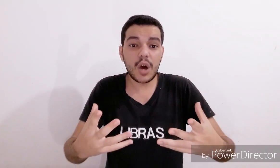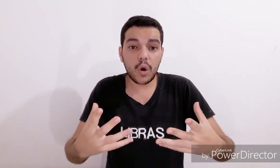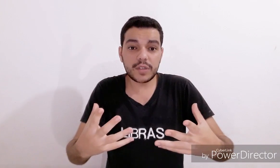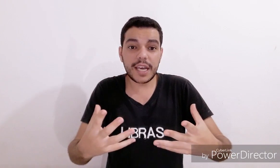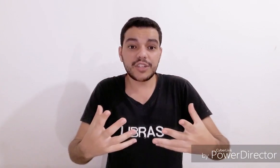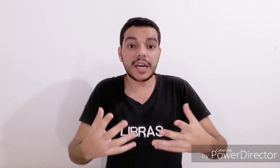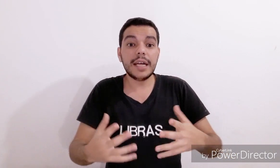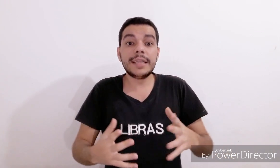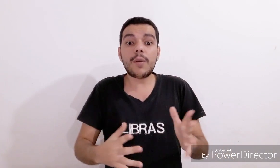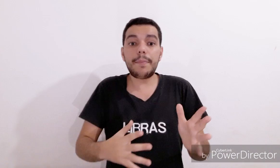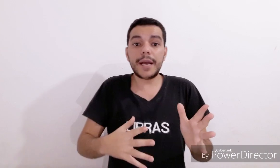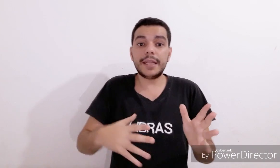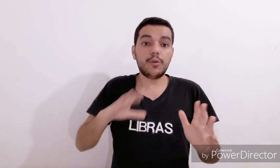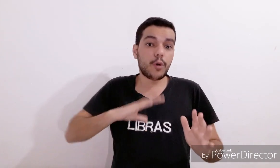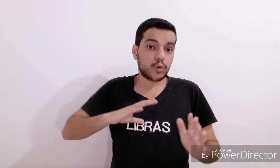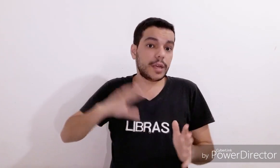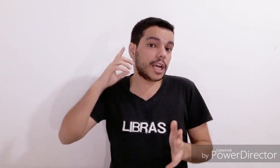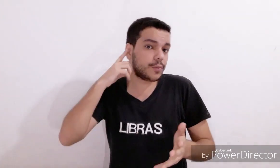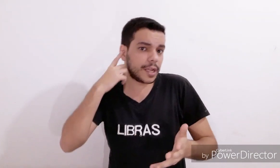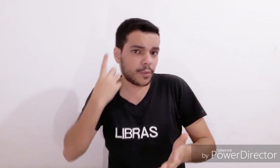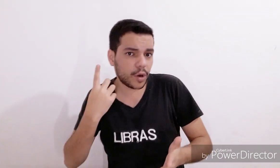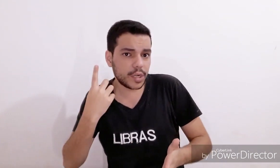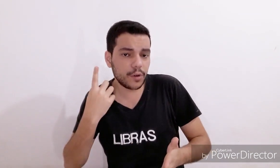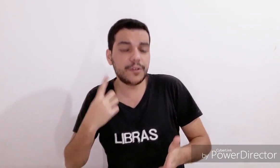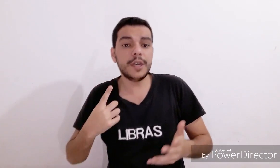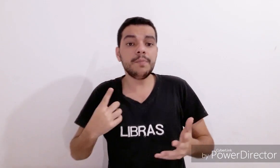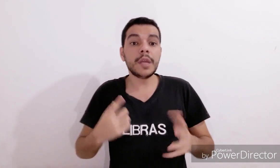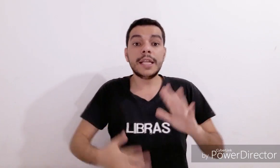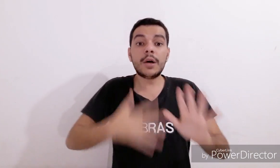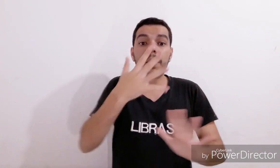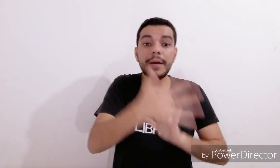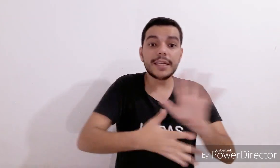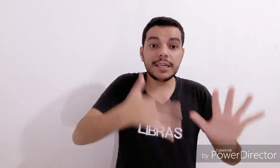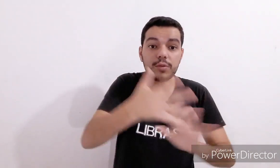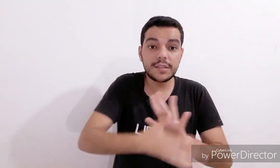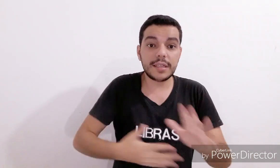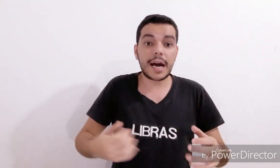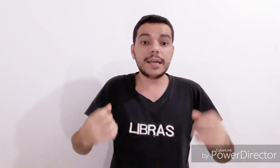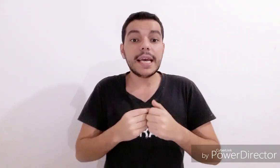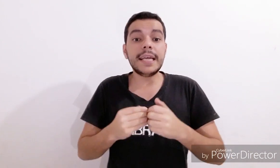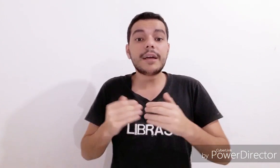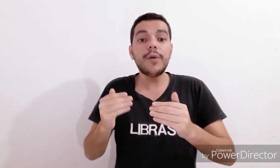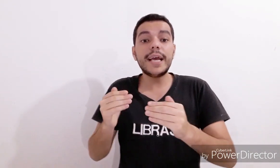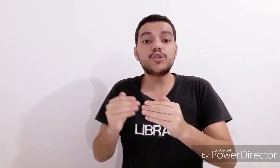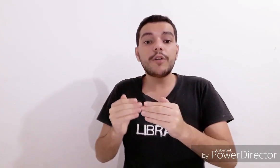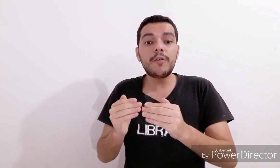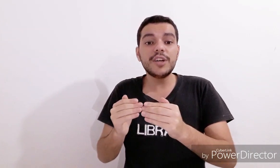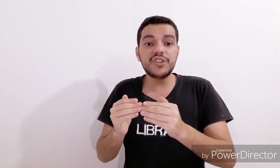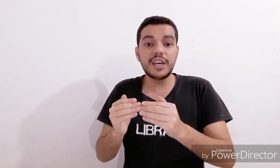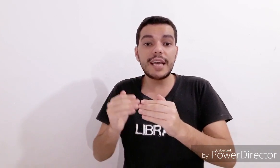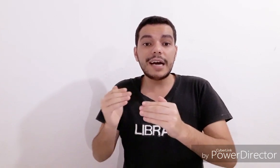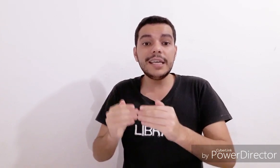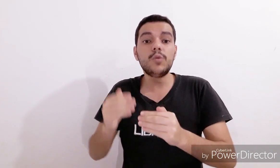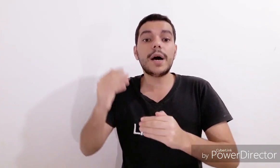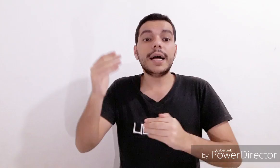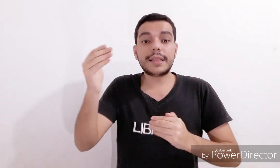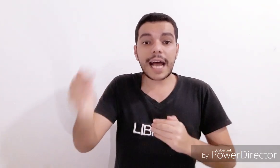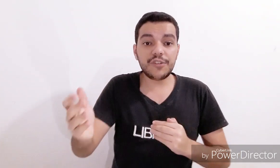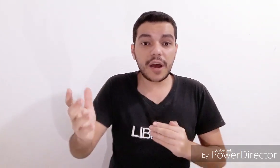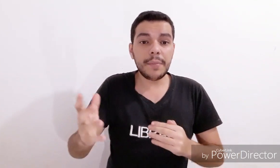ou seja, não aprendem o português, porque não podem ouvir, não aprendem língua de sinais, então eles só vão adquirir a língua